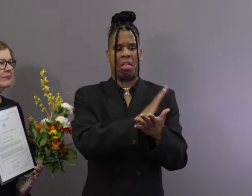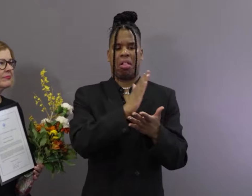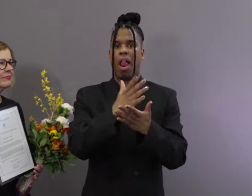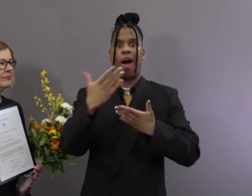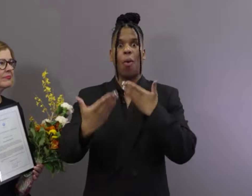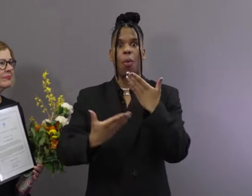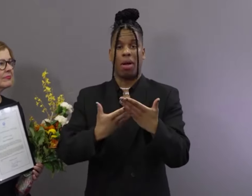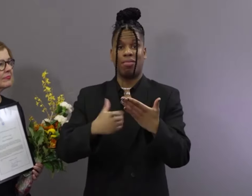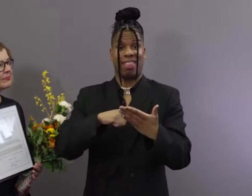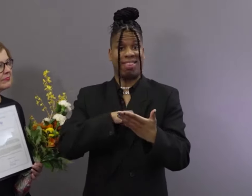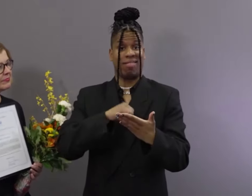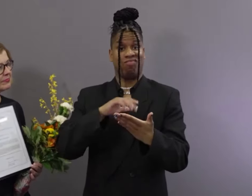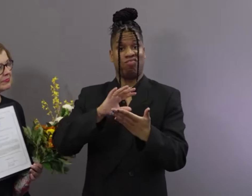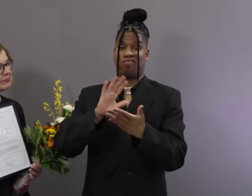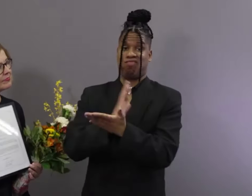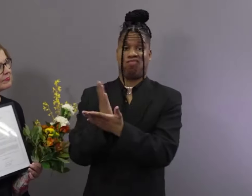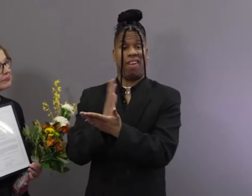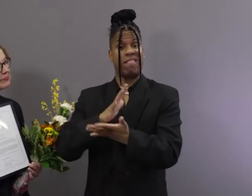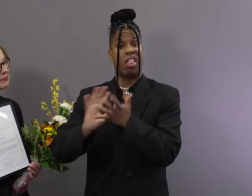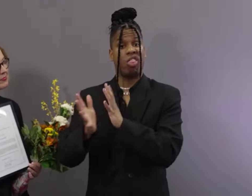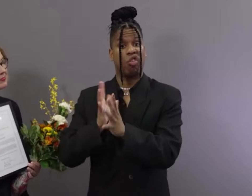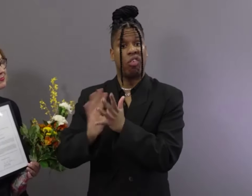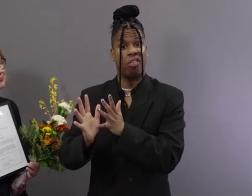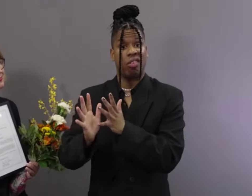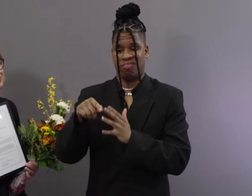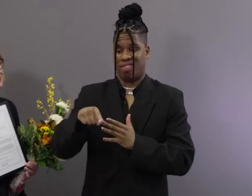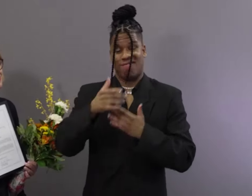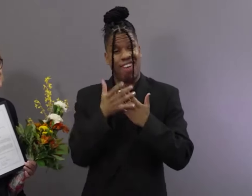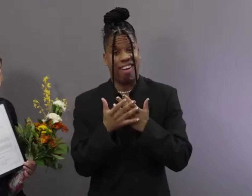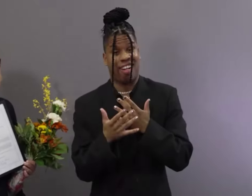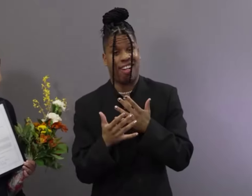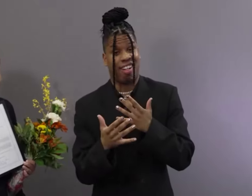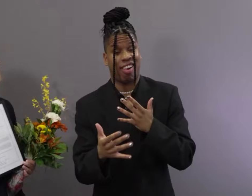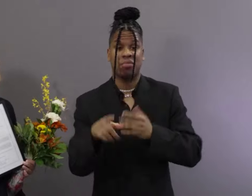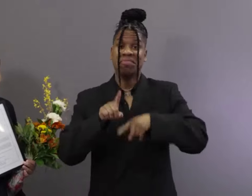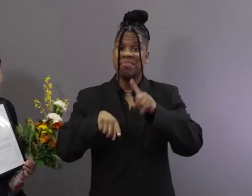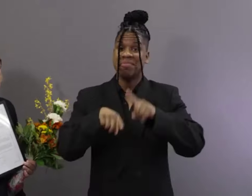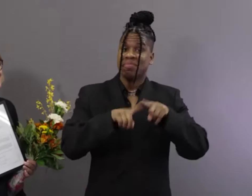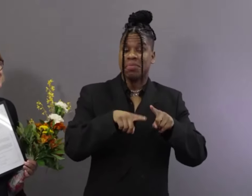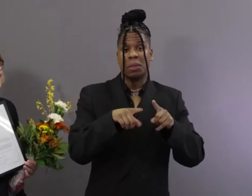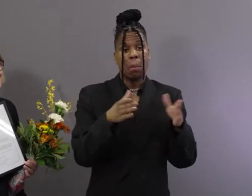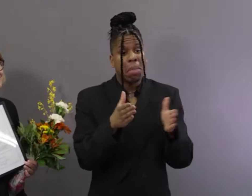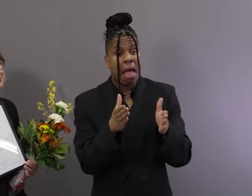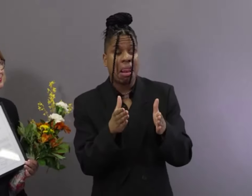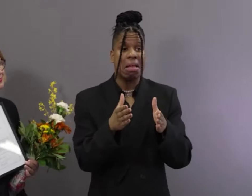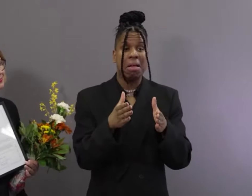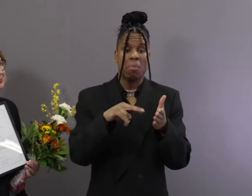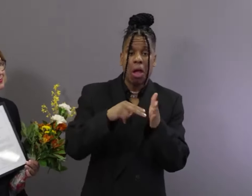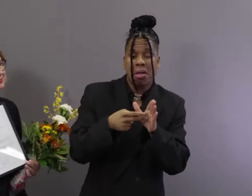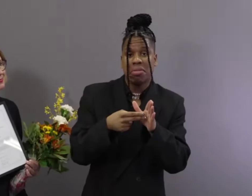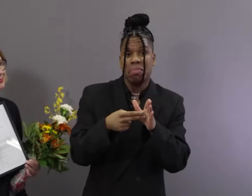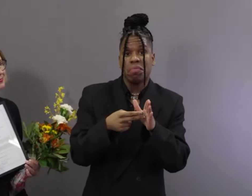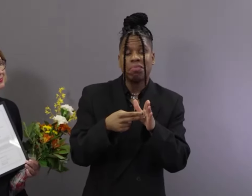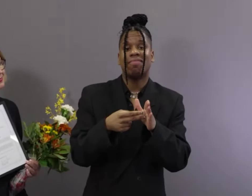lapsille luontoaiheisia runoja, käännettiin lauluja. Itse käänsin niitä viittomakielelle. Tätä